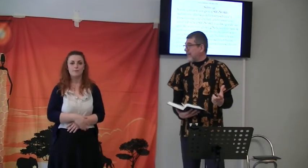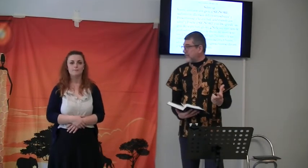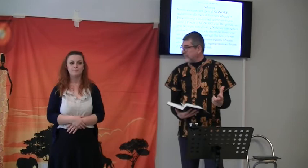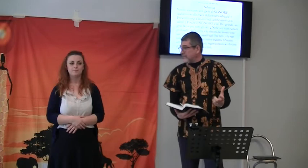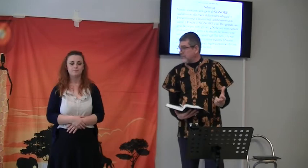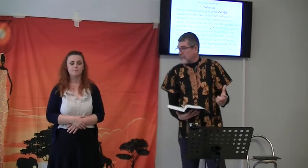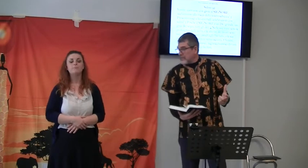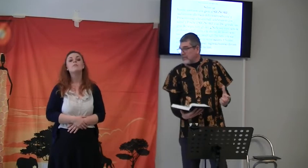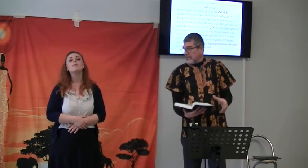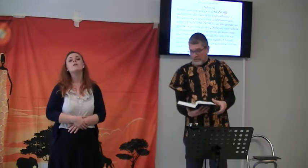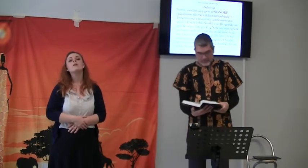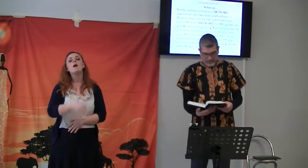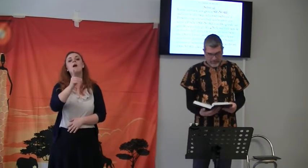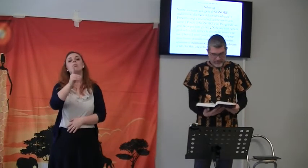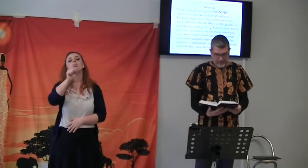scritto